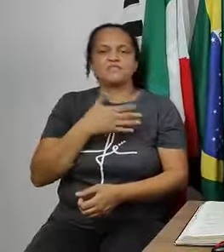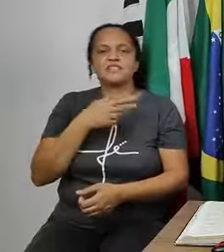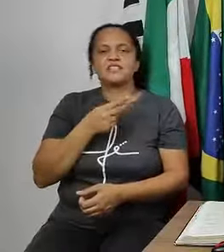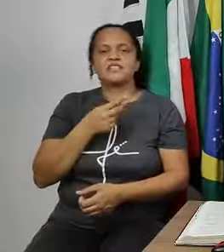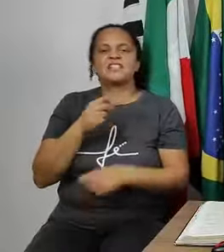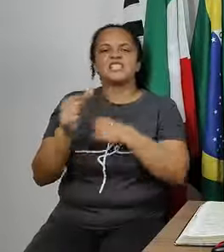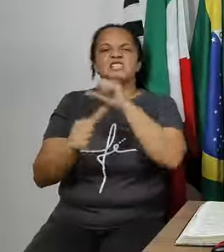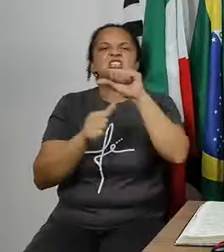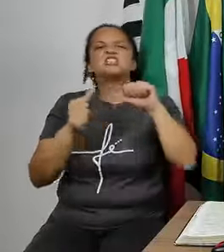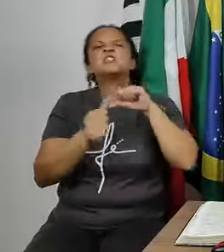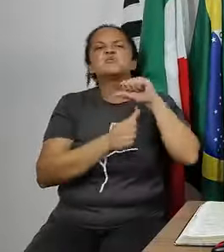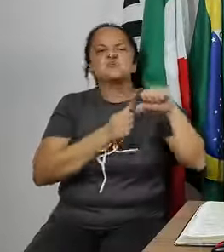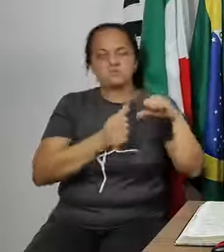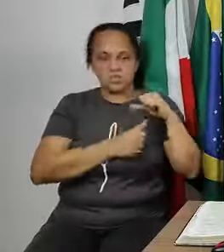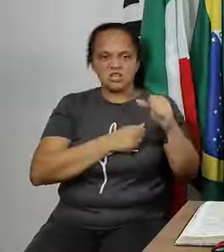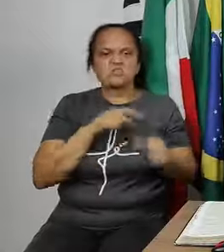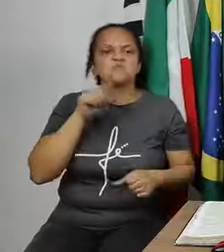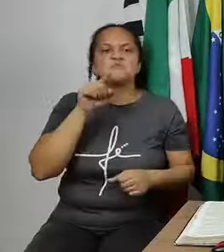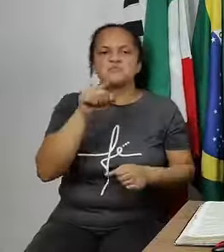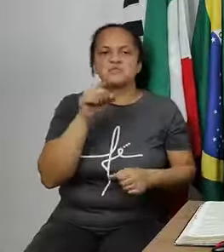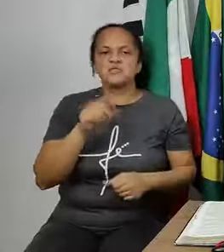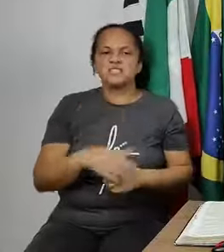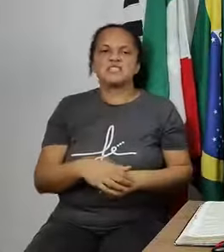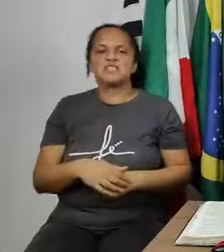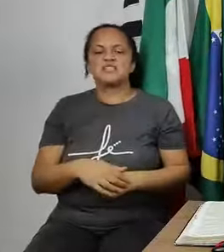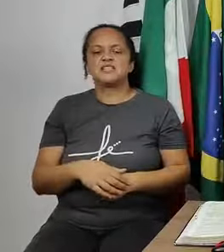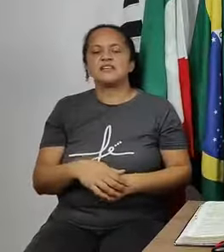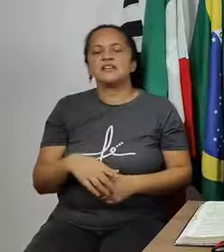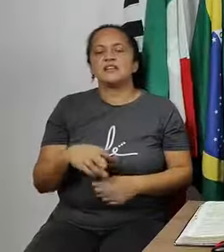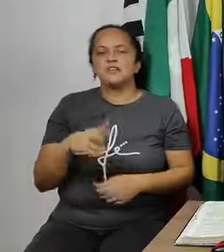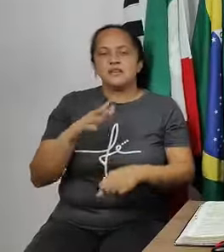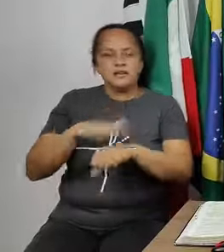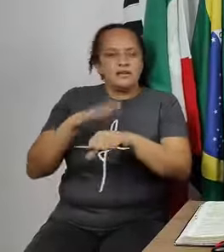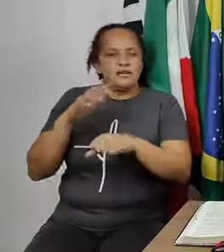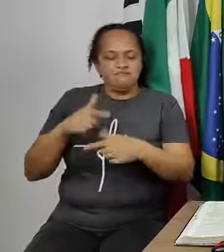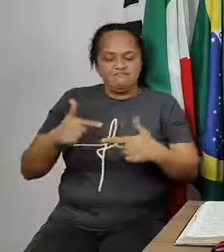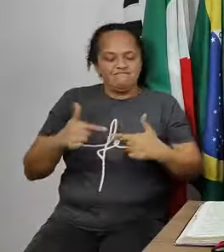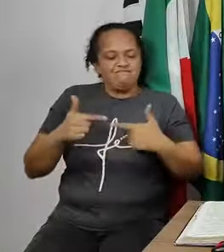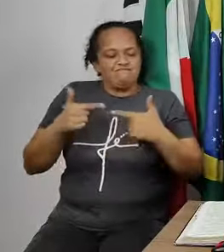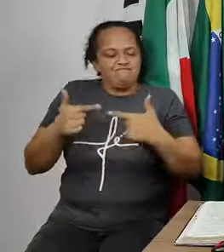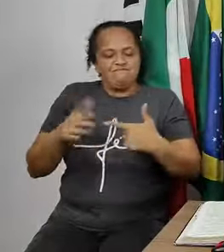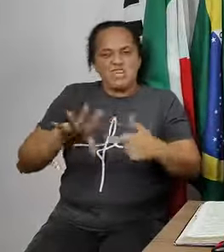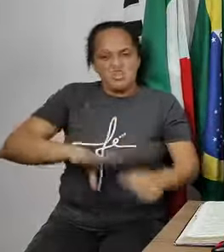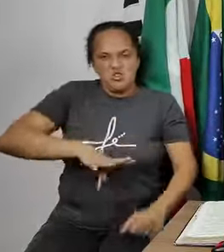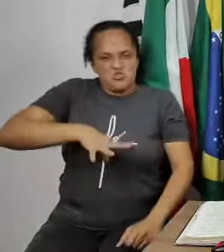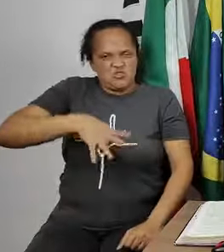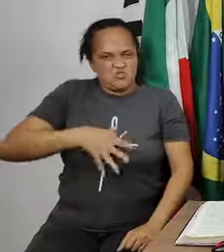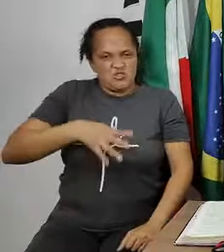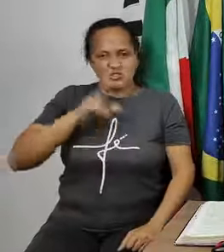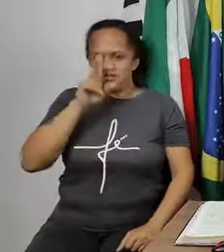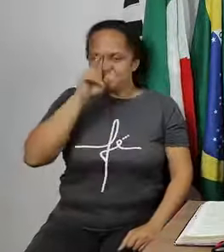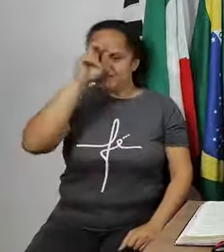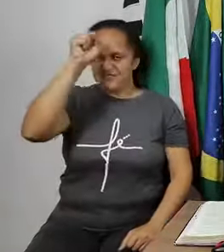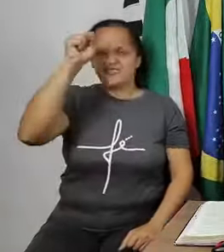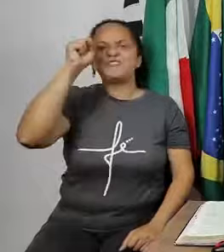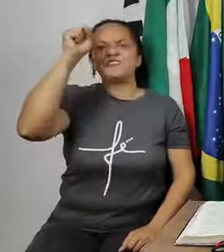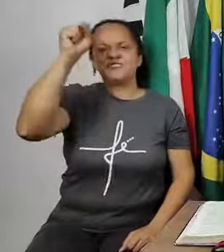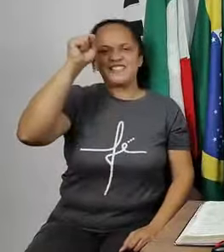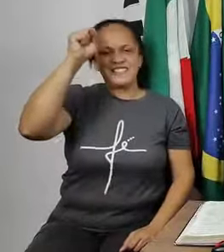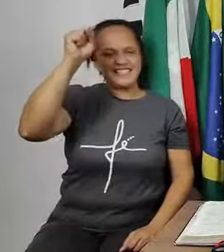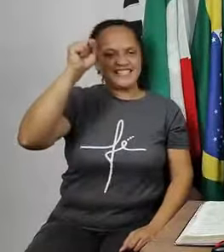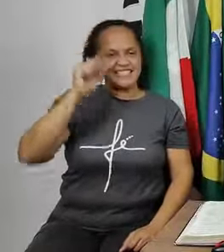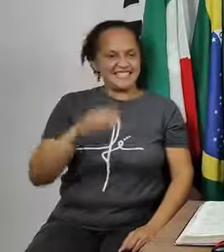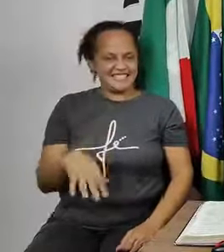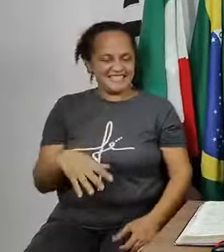uma pessoa totalmente diferente, mais constante, motivada, fortalecida,